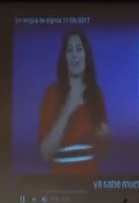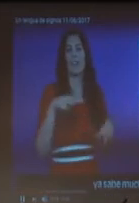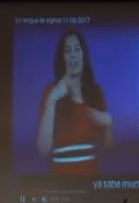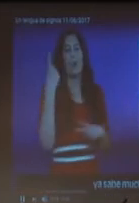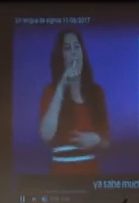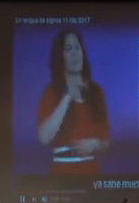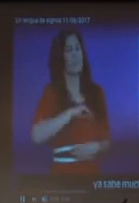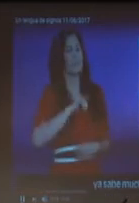palabras.